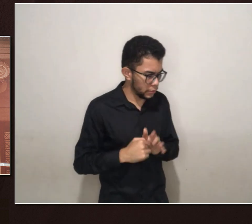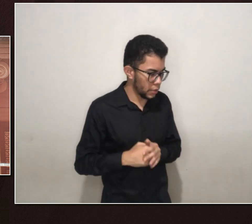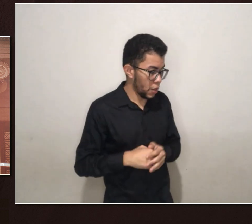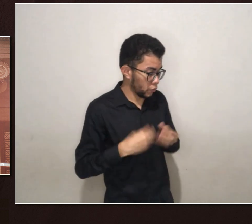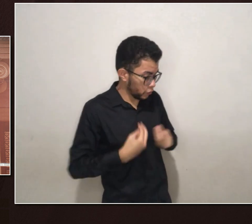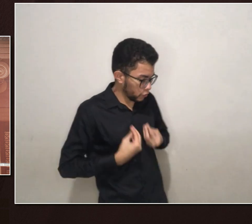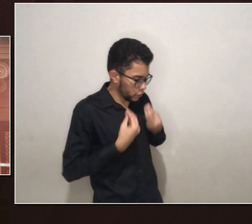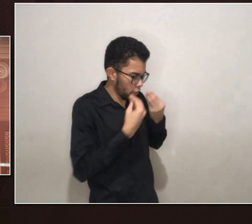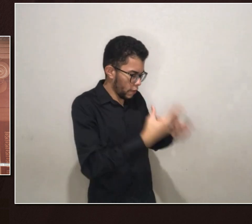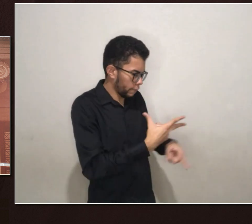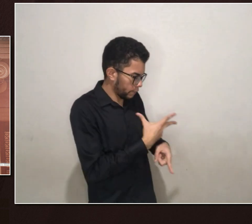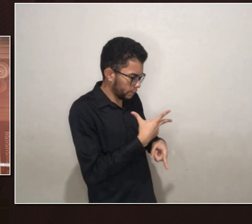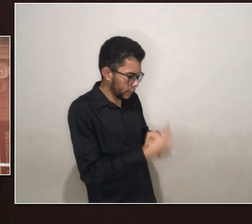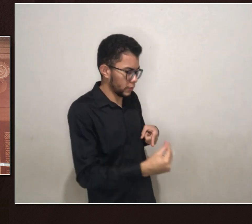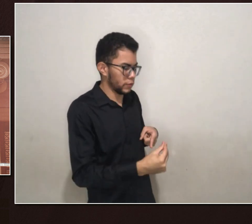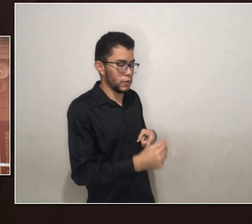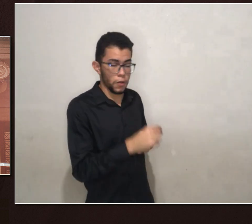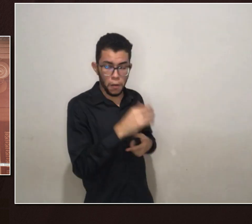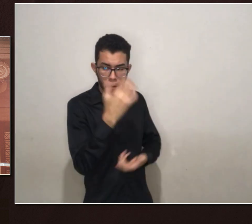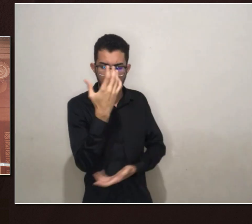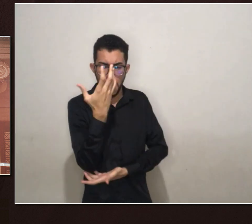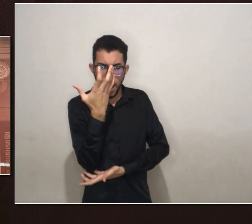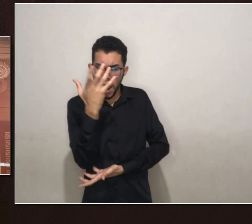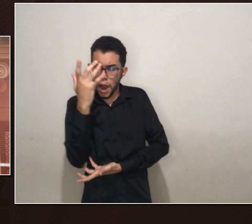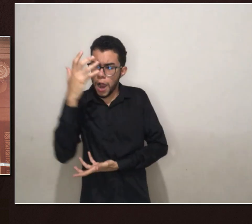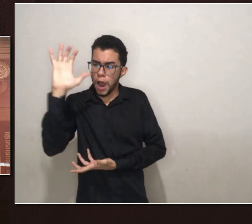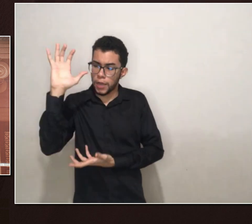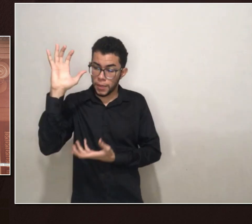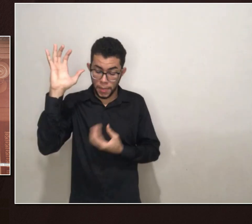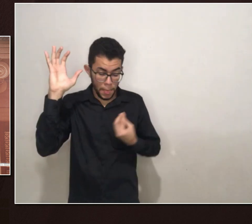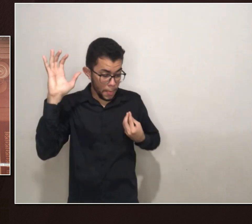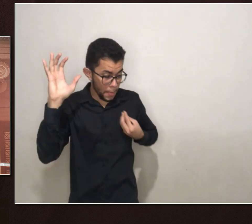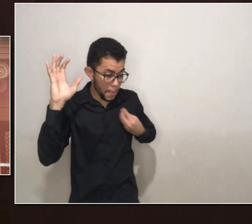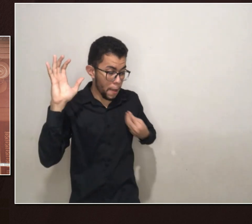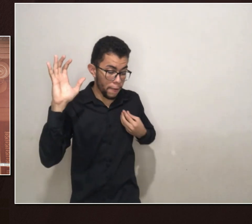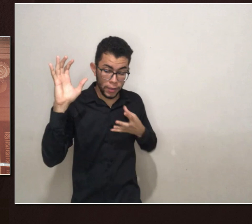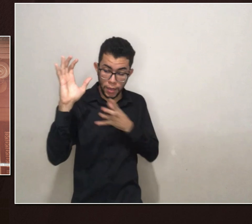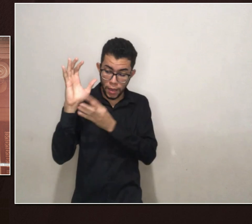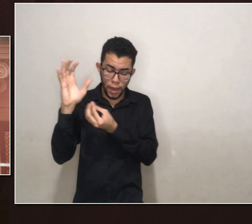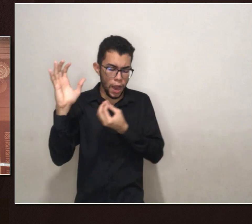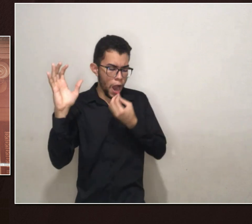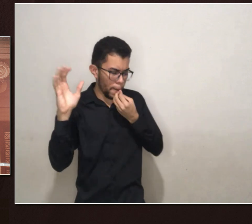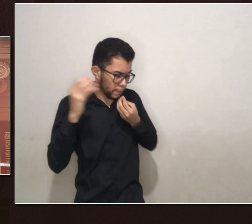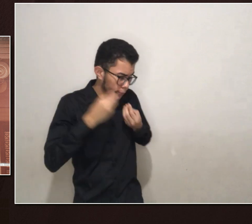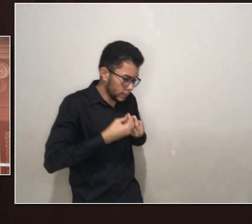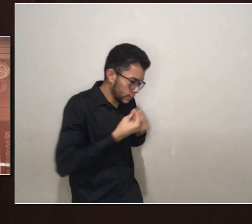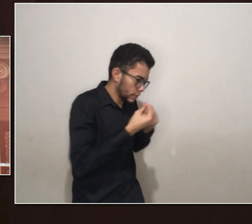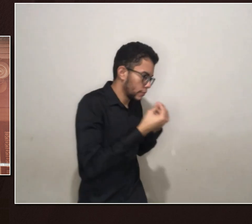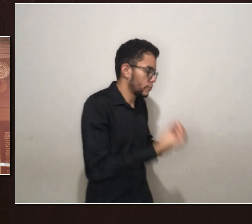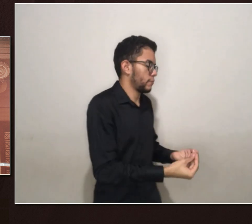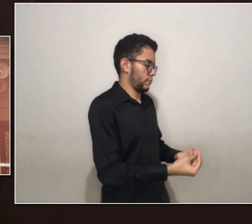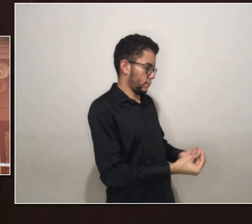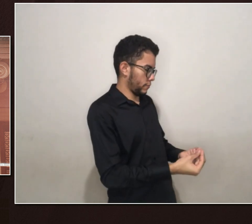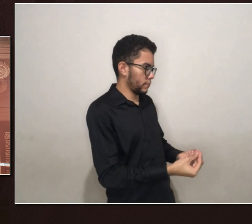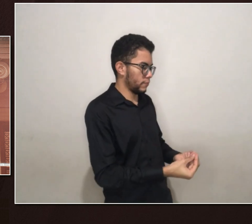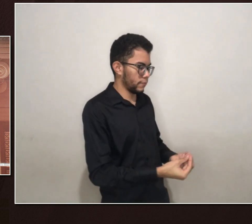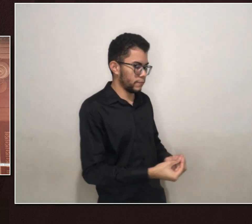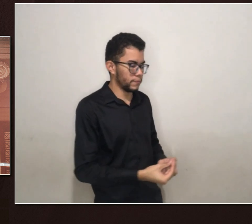alimente da árvore da vida que se encontra no paraíso de Deus. Muito